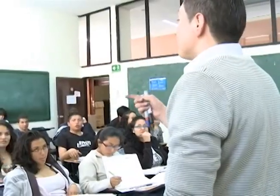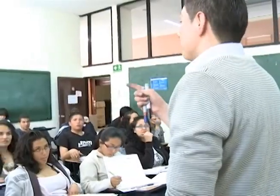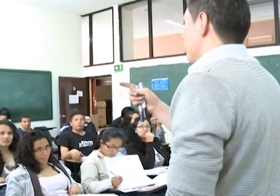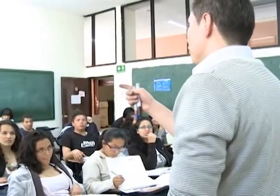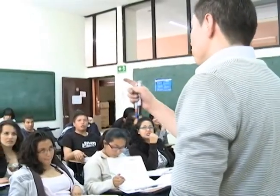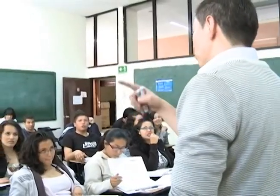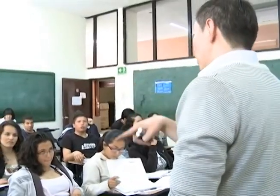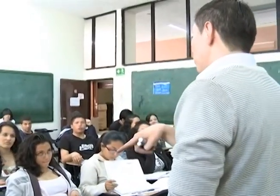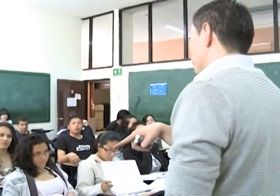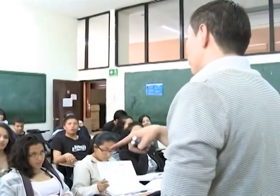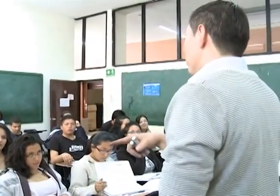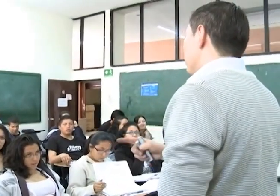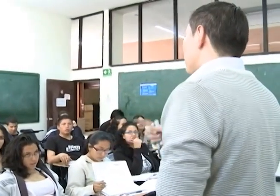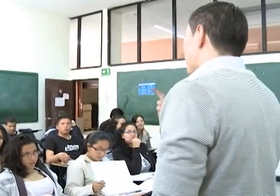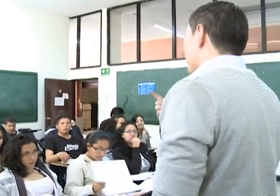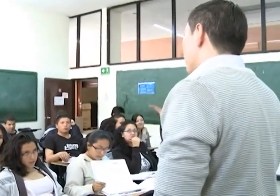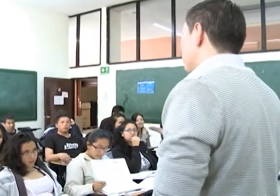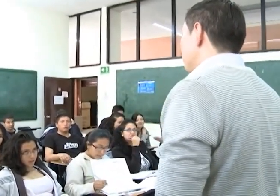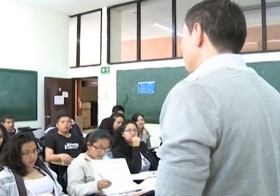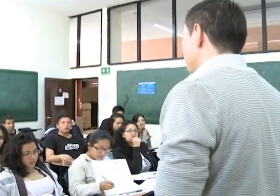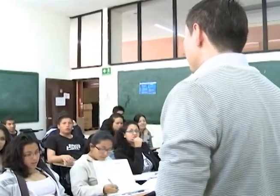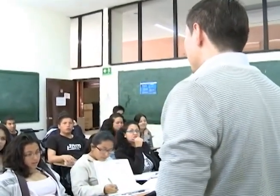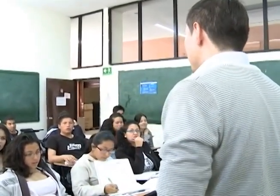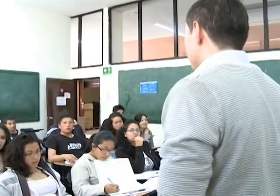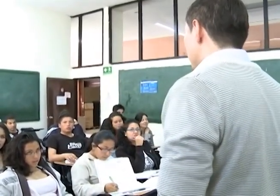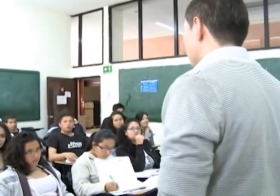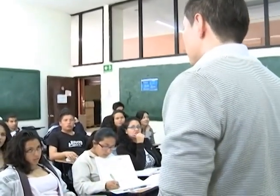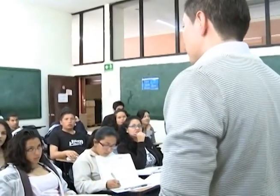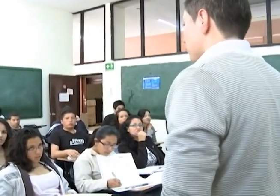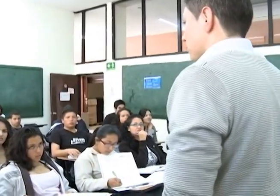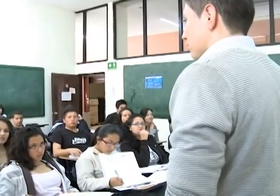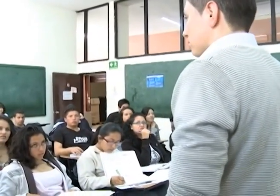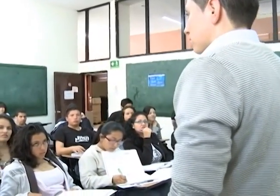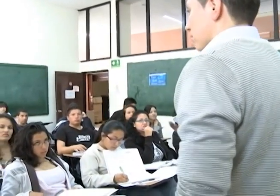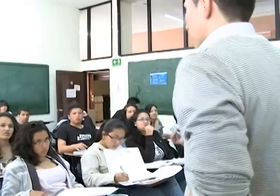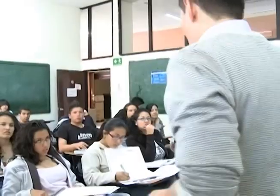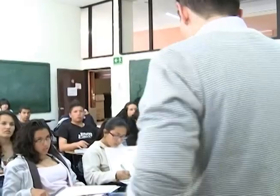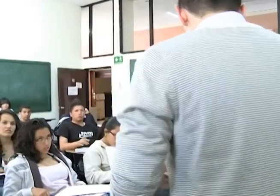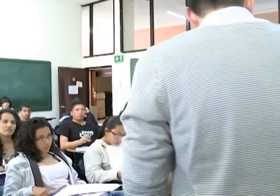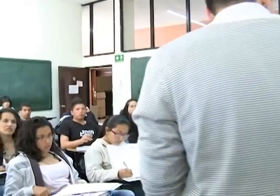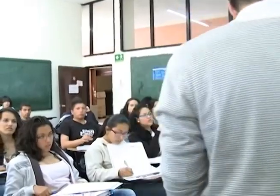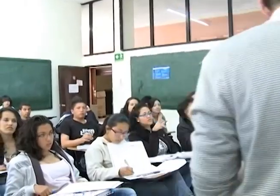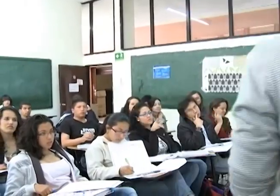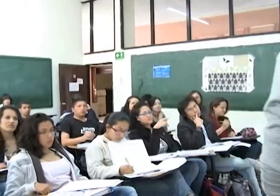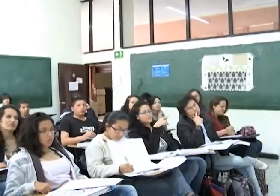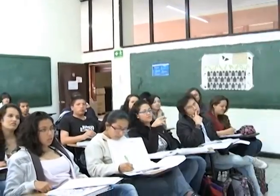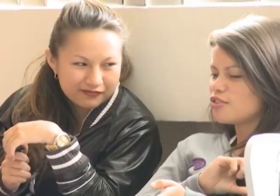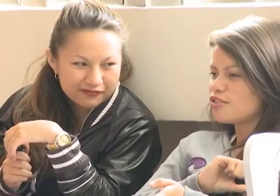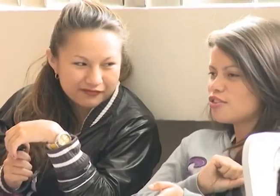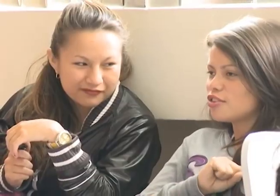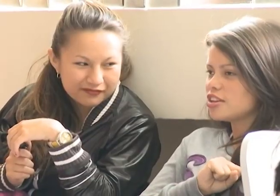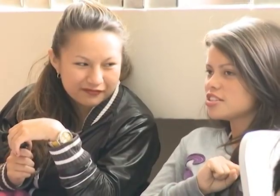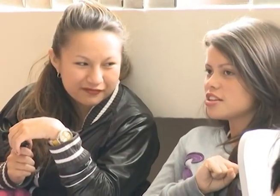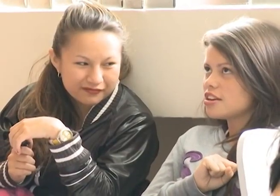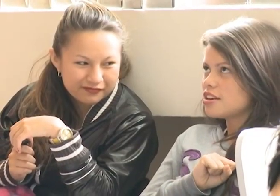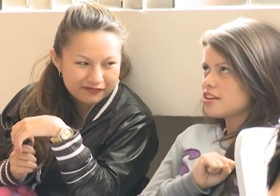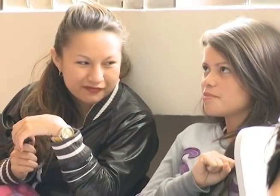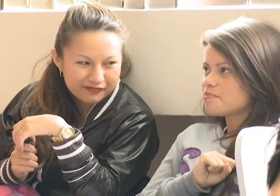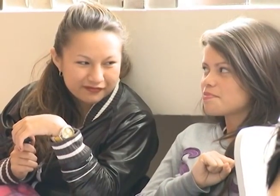cultura, que esa cultura oyente es diferente, que nunca la van a poder alcanzar, pero que sí, en ese reconocimiento, ellos también